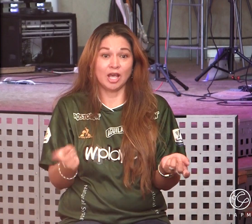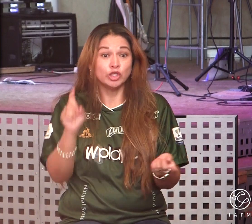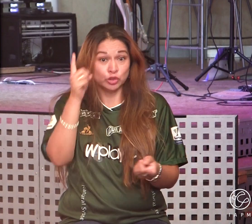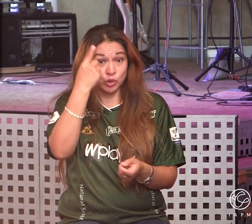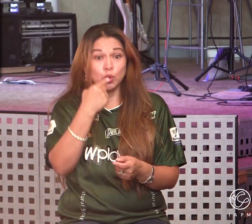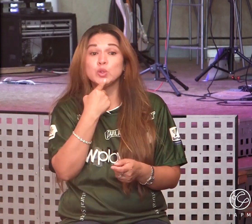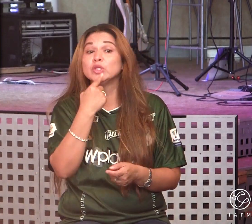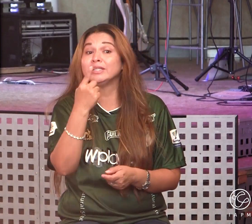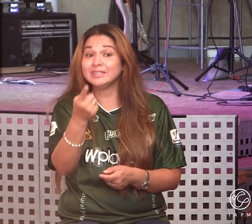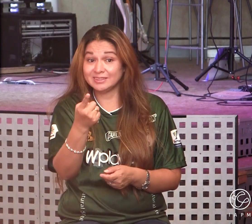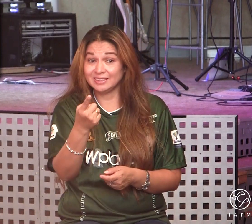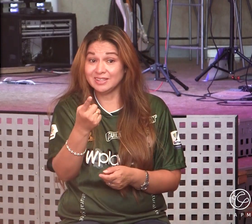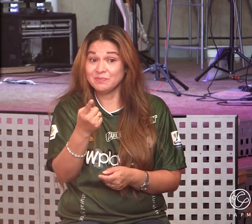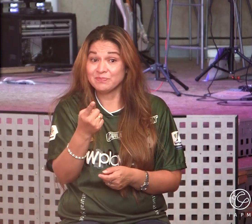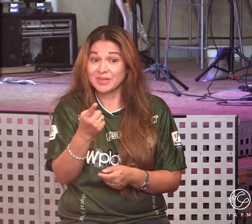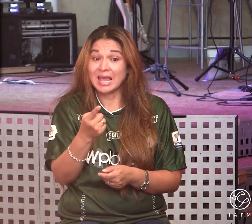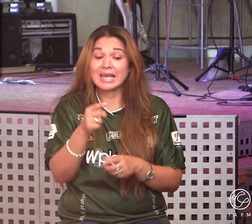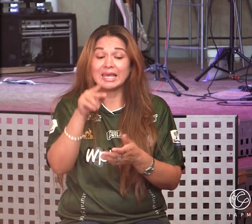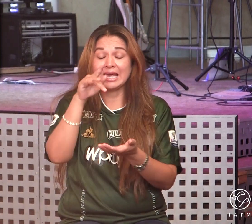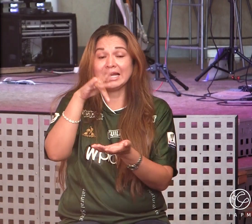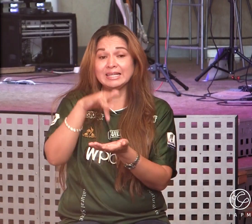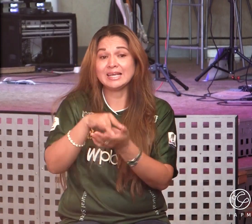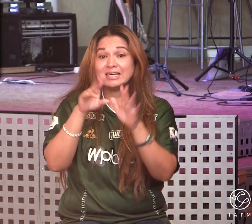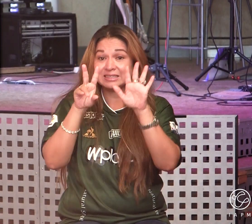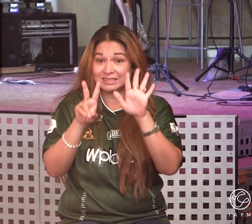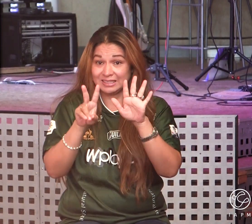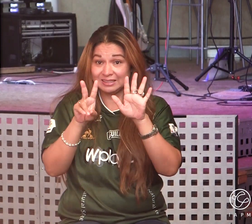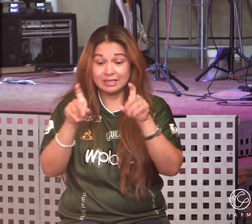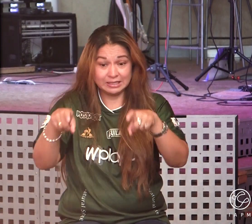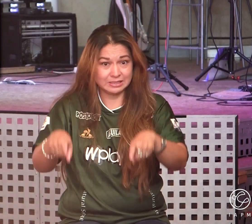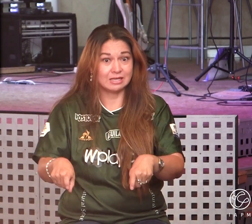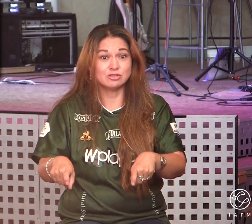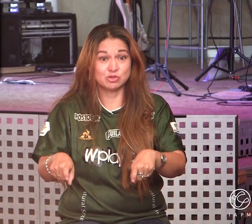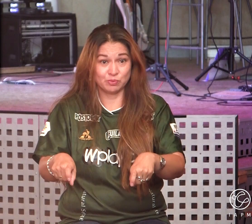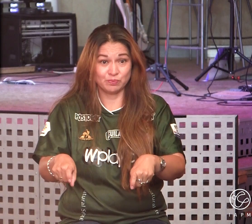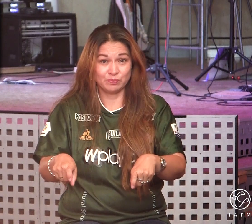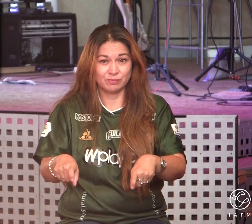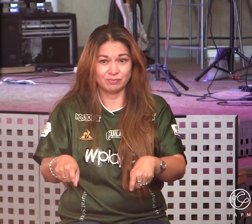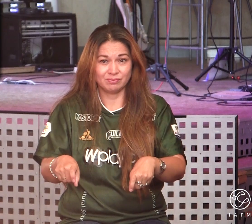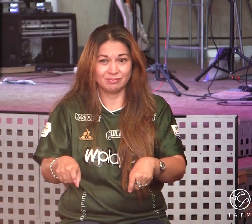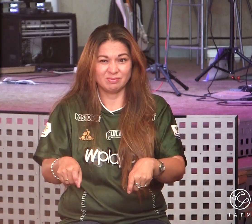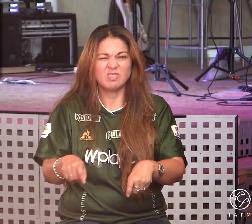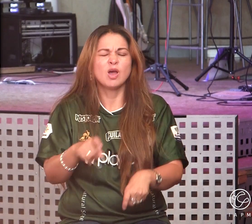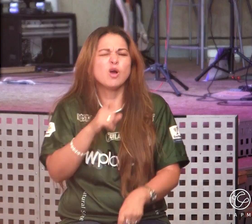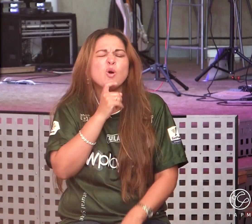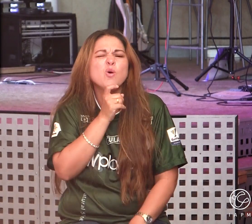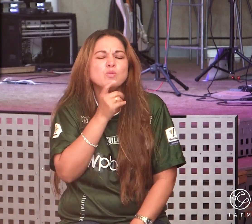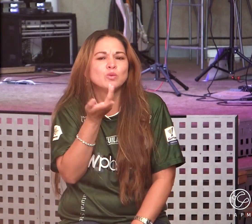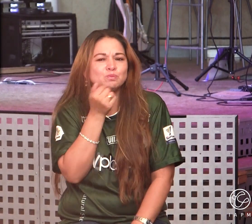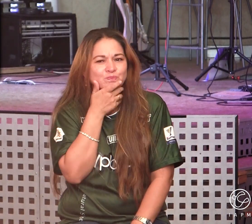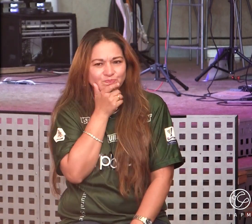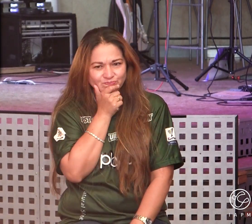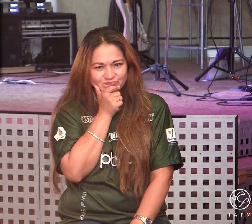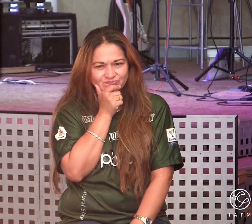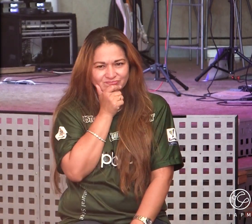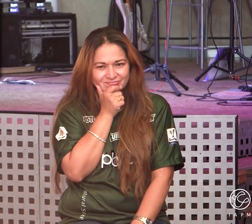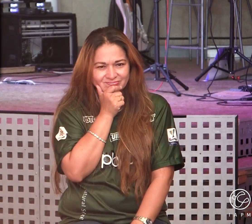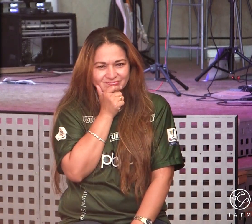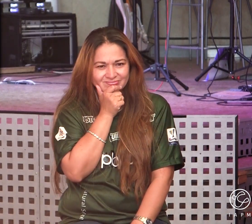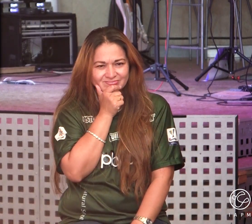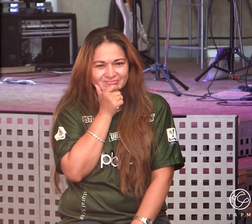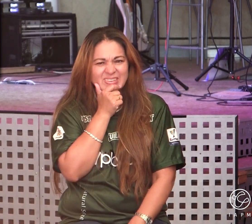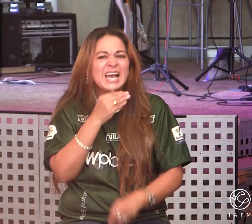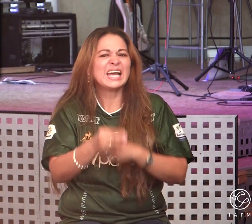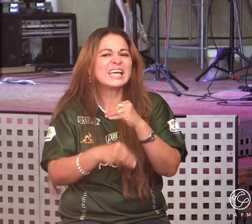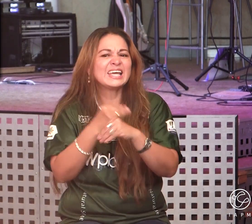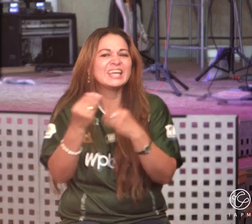aseguro que no lo es. ¿Cómo imaginas el descanso de Dios? ¿Qué hizo Dios o qué no hizo? Porque para